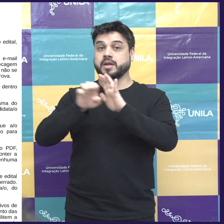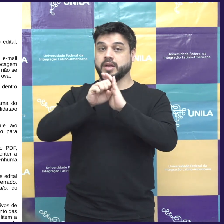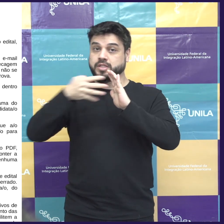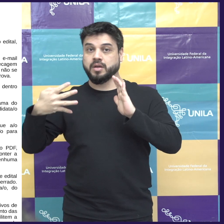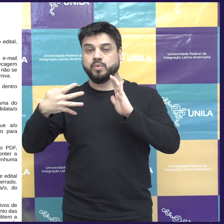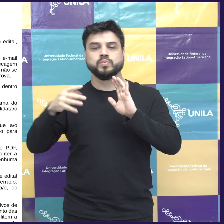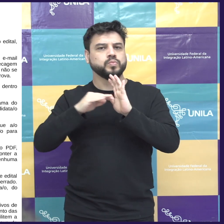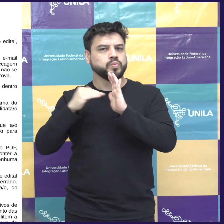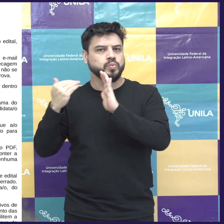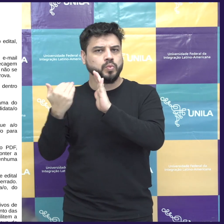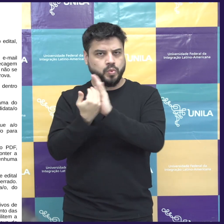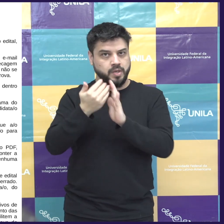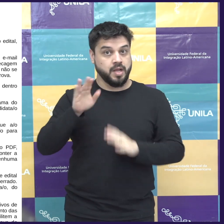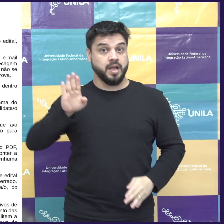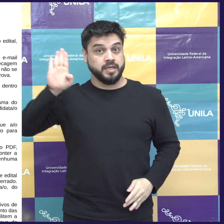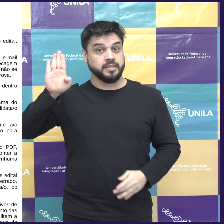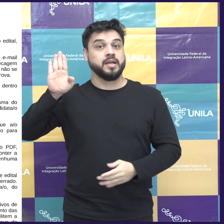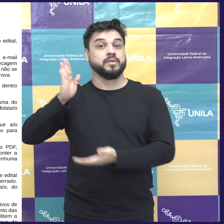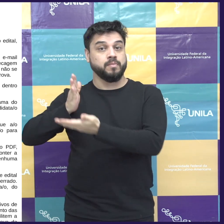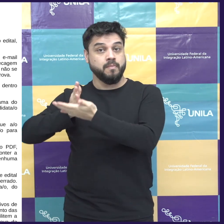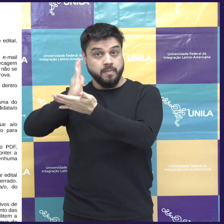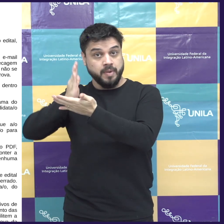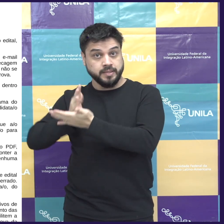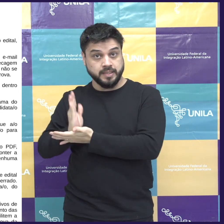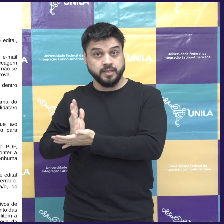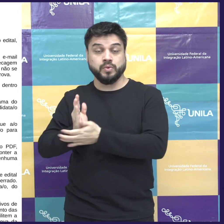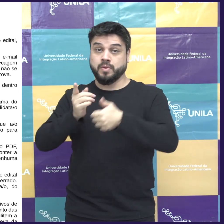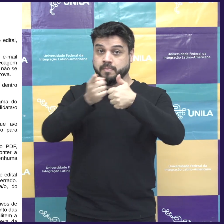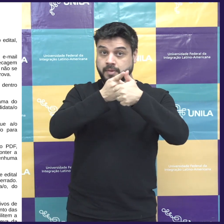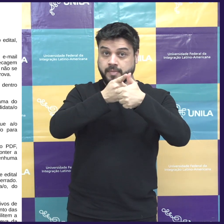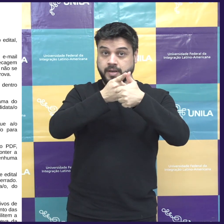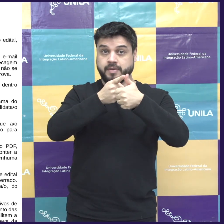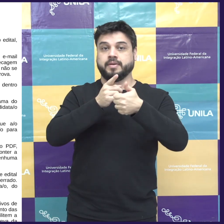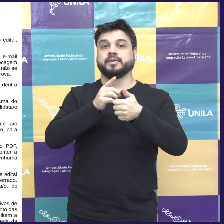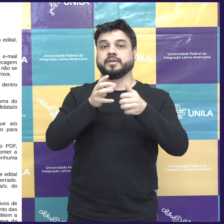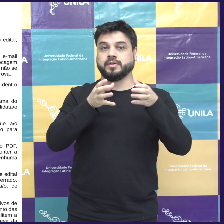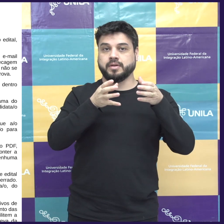às candidatas aprovadas na primeira fase.